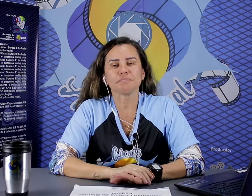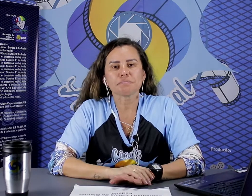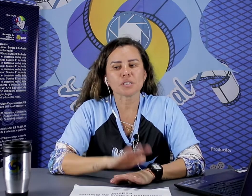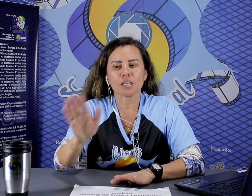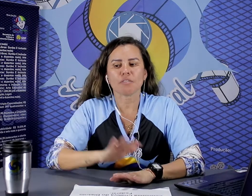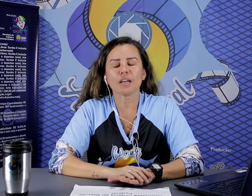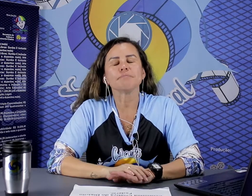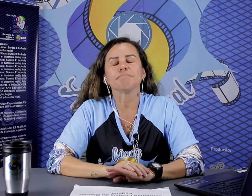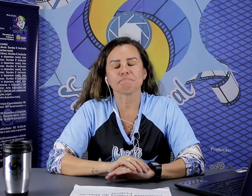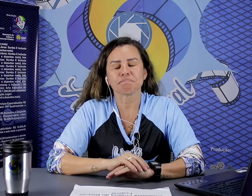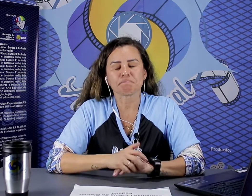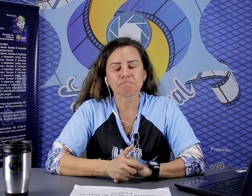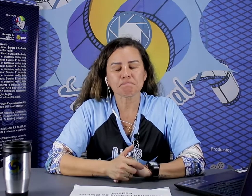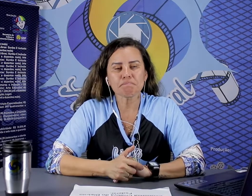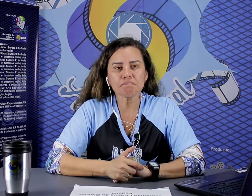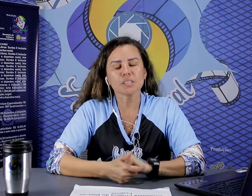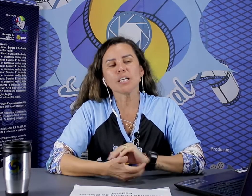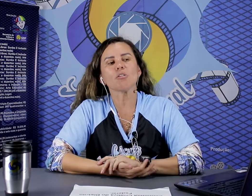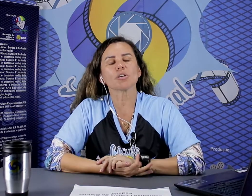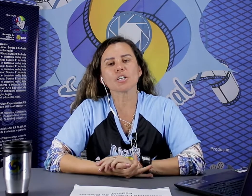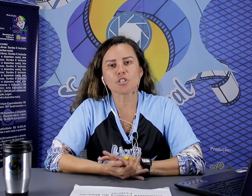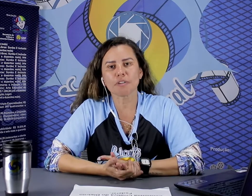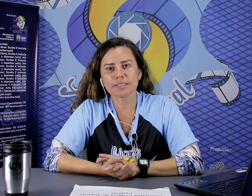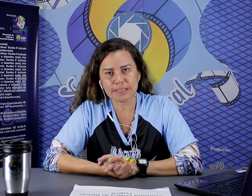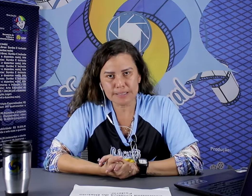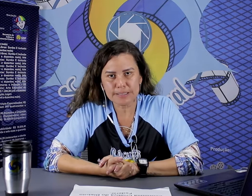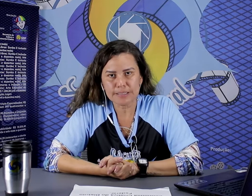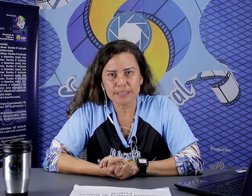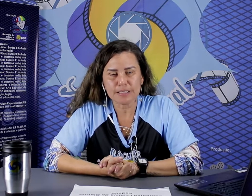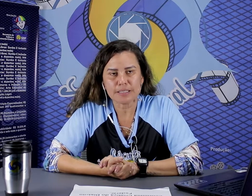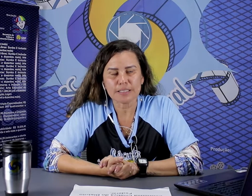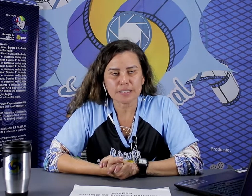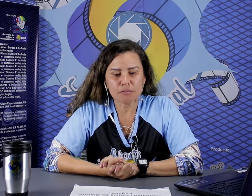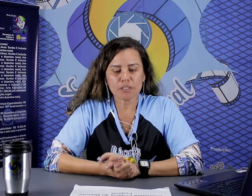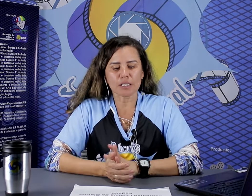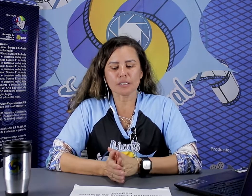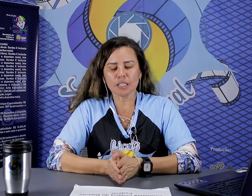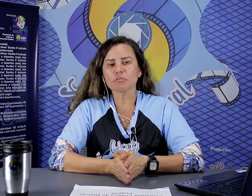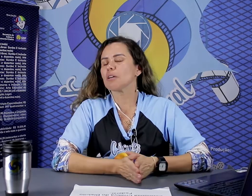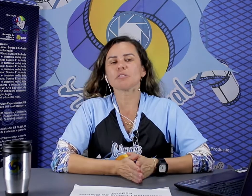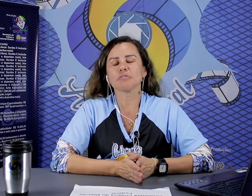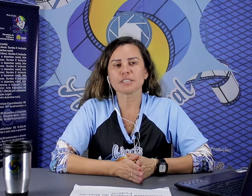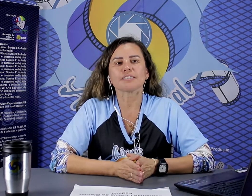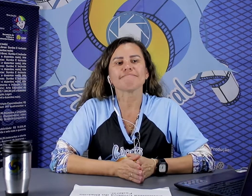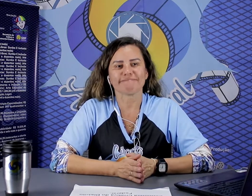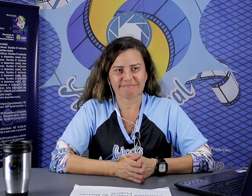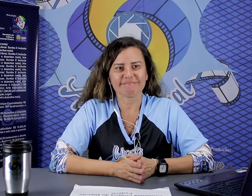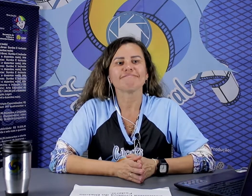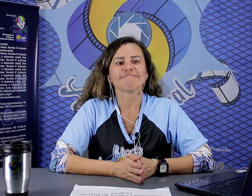E ele vai falar. E agora, o que a gente faz? Então, não tem o que fazer. Não tem o